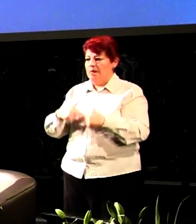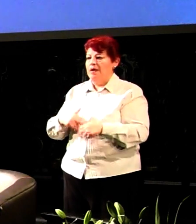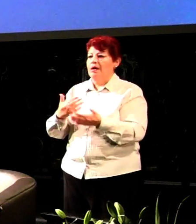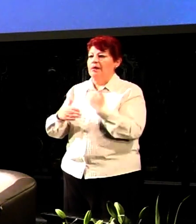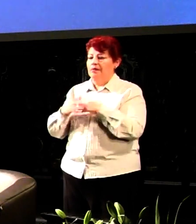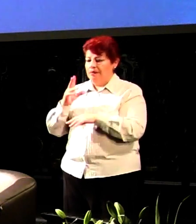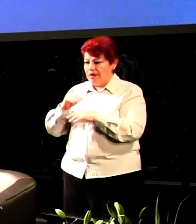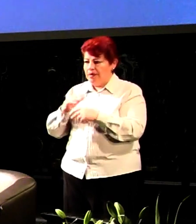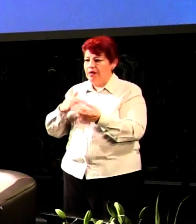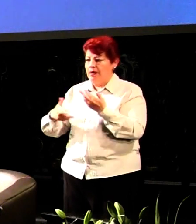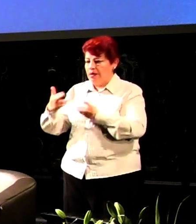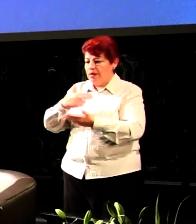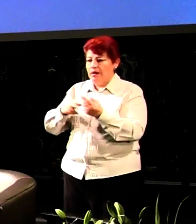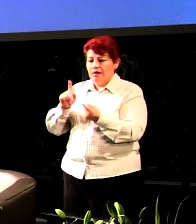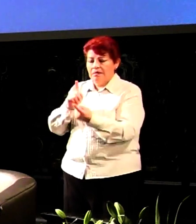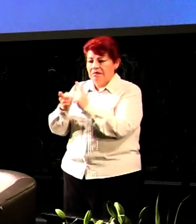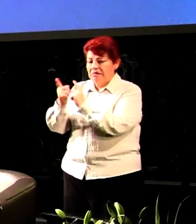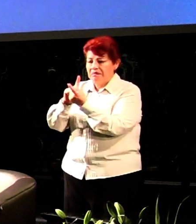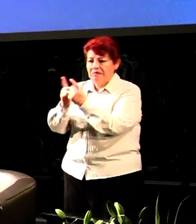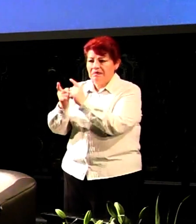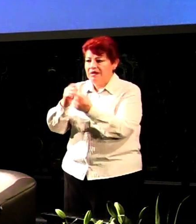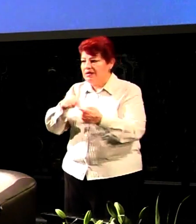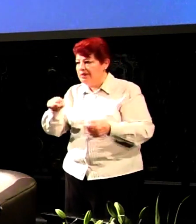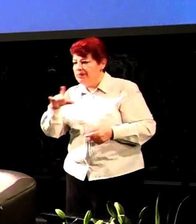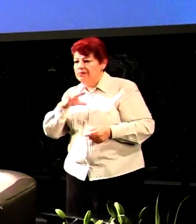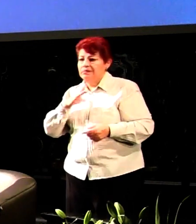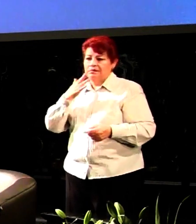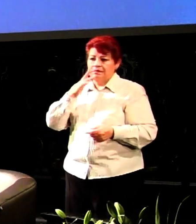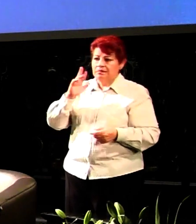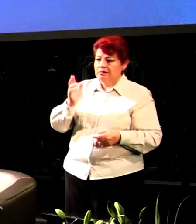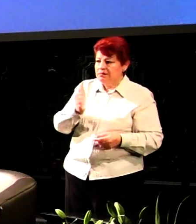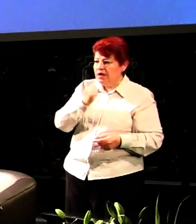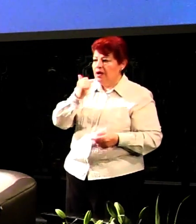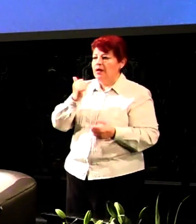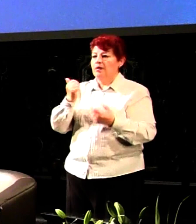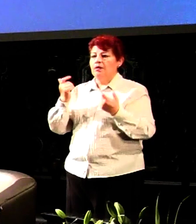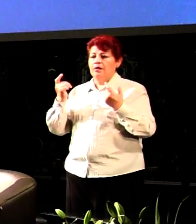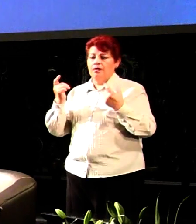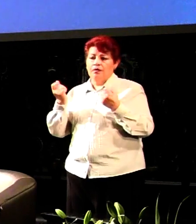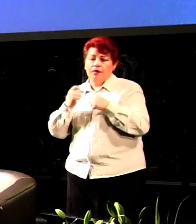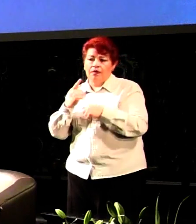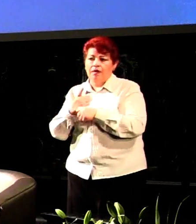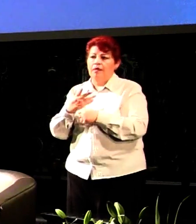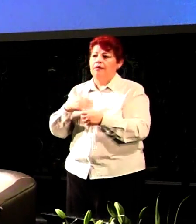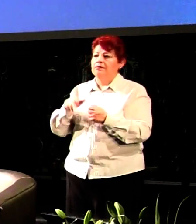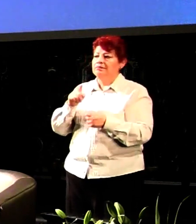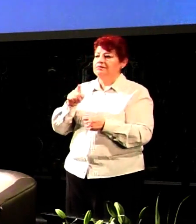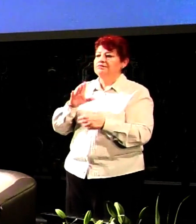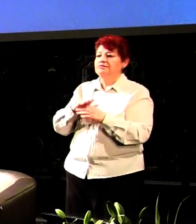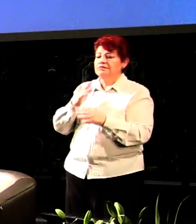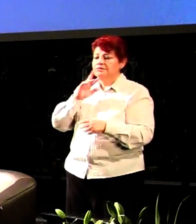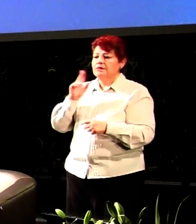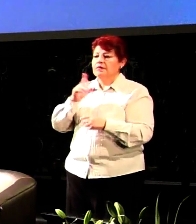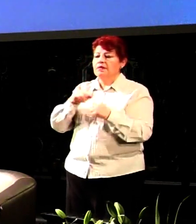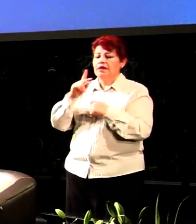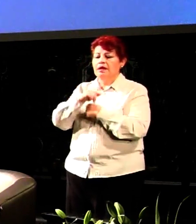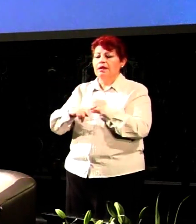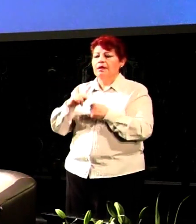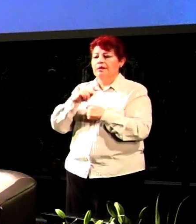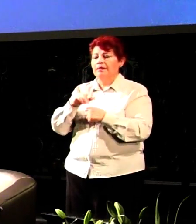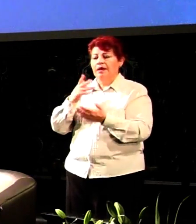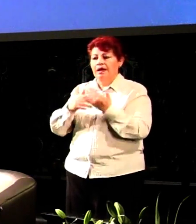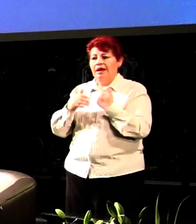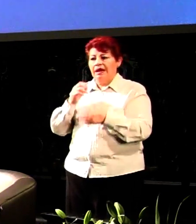nos permite relacionarnos mejor, que nos hace mejores alumnos, una mejor sociedad y por lo tanto un mejor país. Y esto